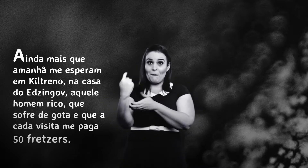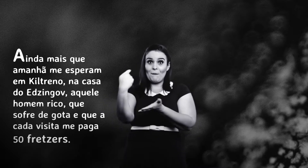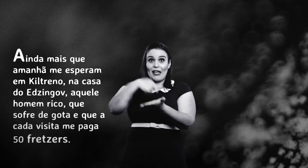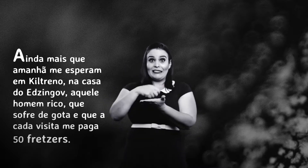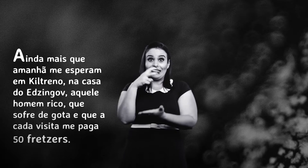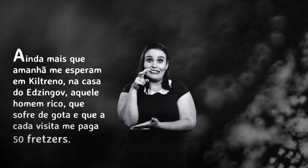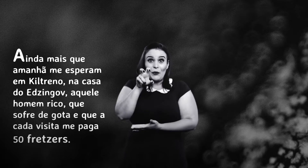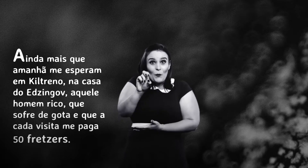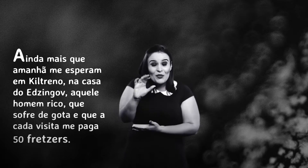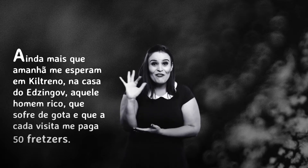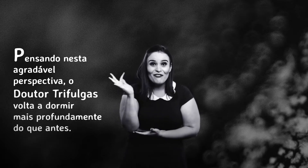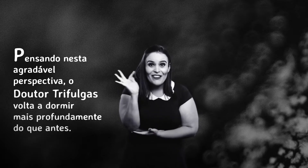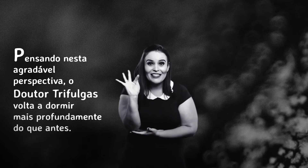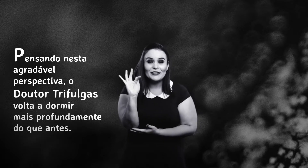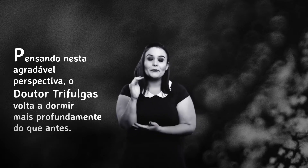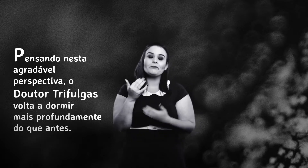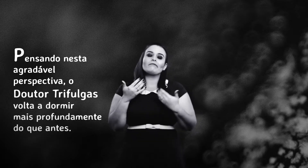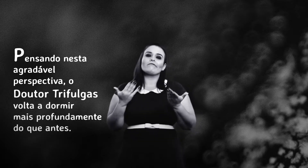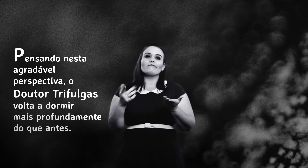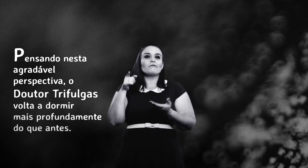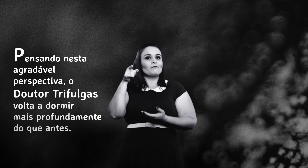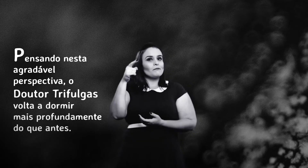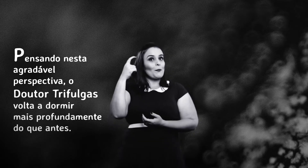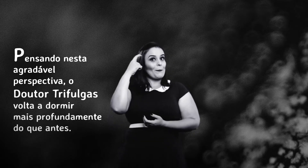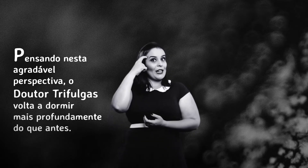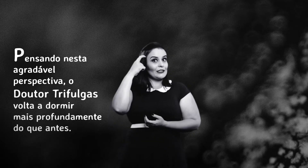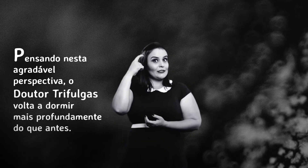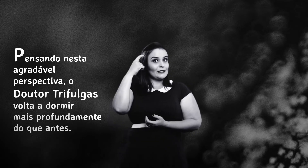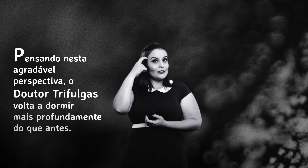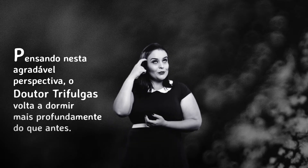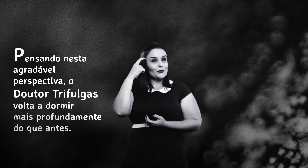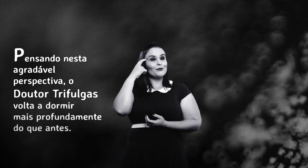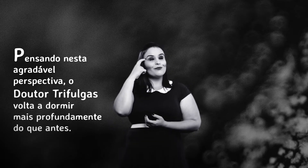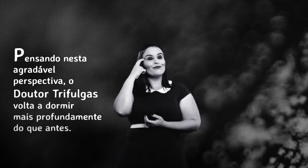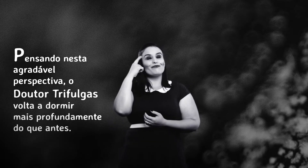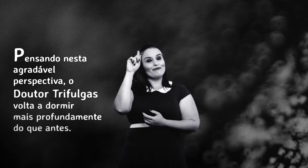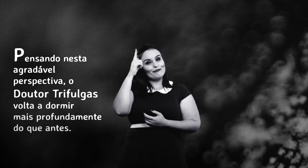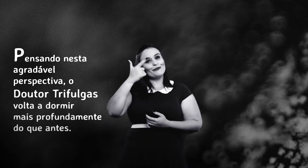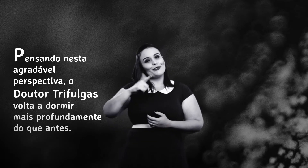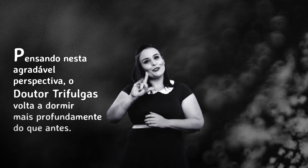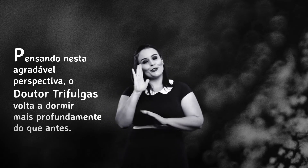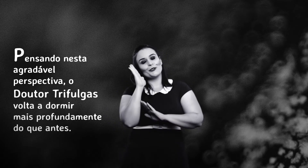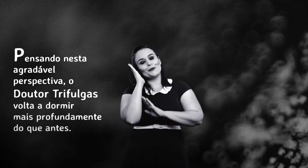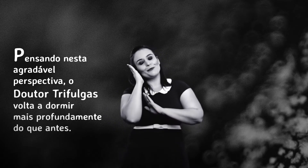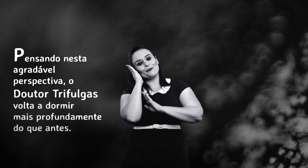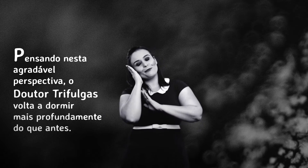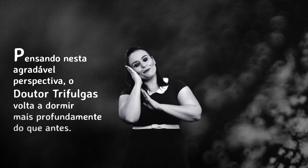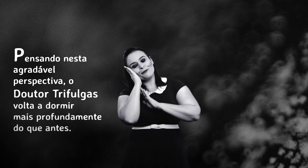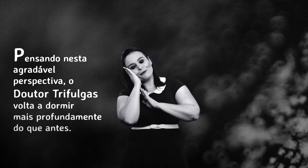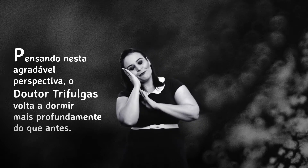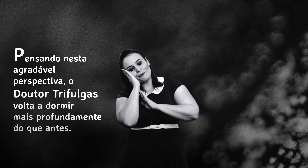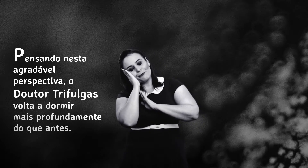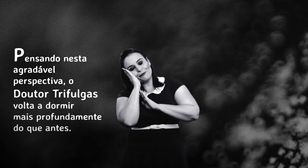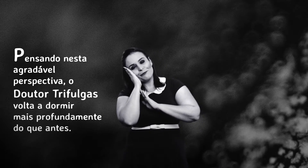fretzers. Pensando nesta agradável perspectiva, o Dr. Trifulgas volta a dormir mais profundamente do que